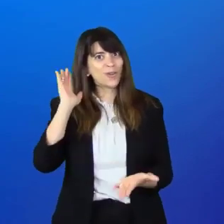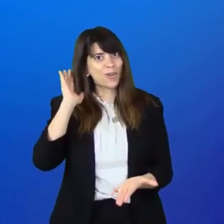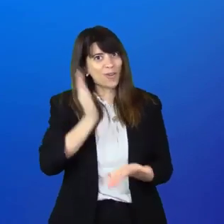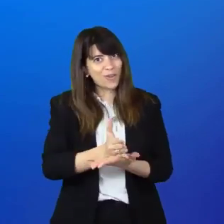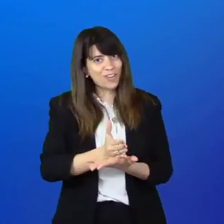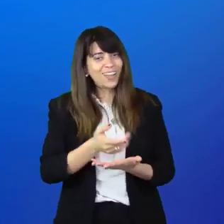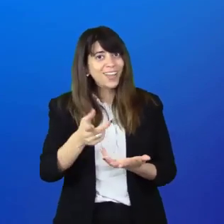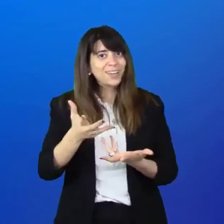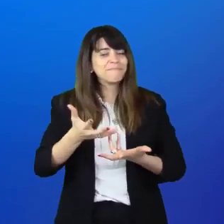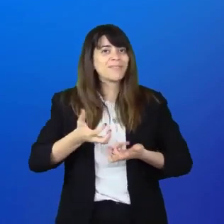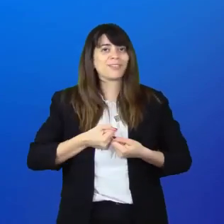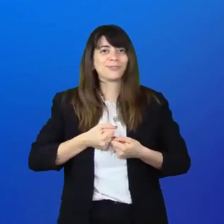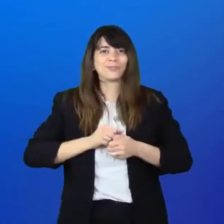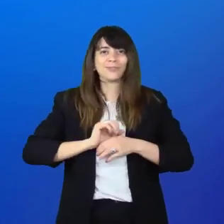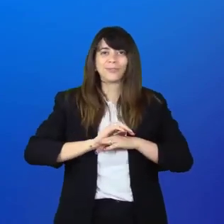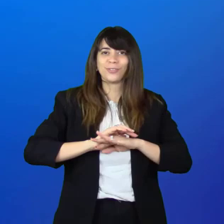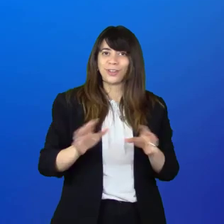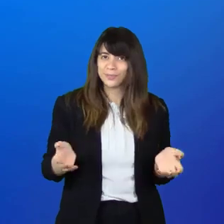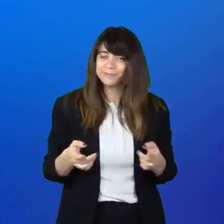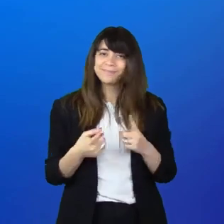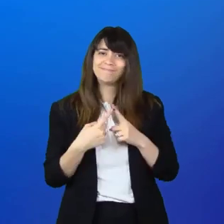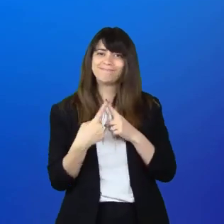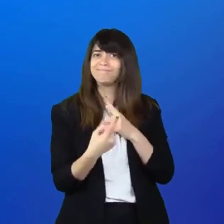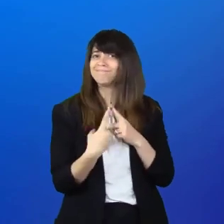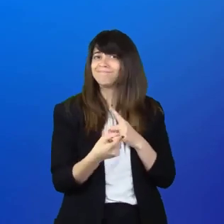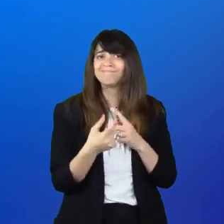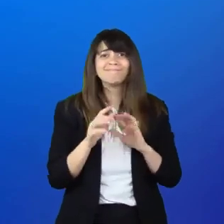español y para mí fue muy importante, me ayudó muchísimo.